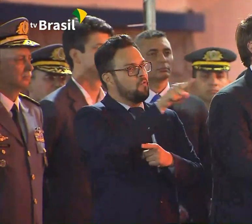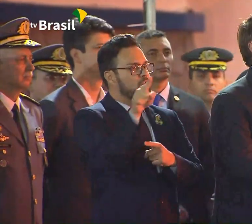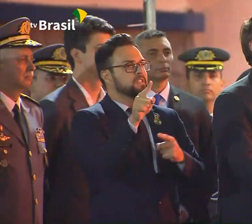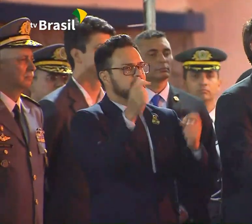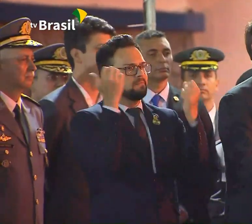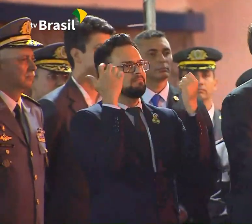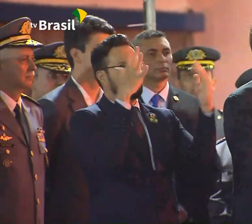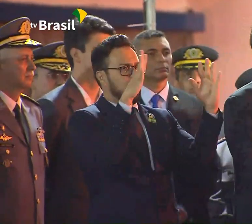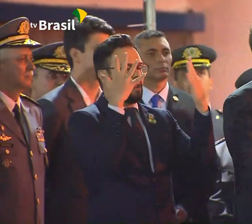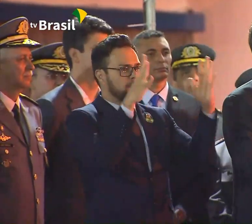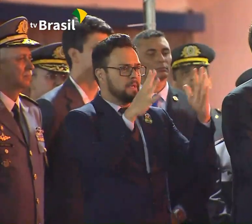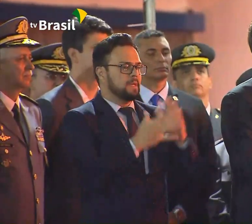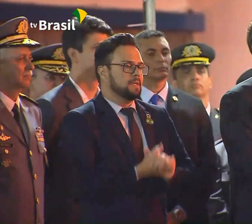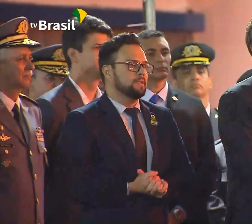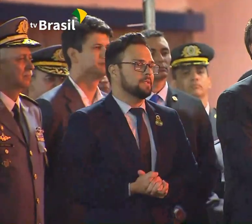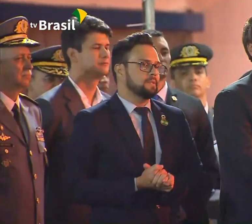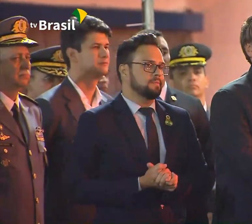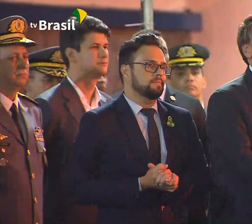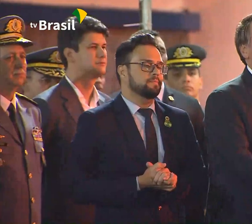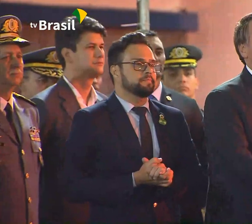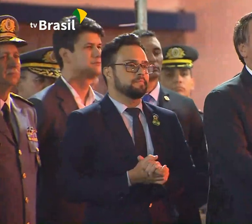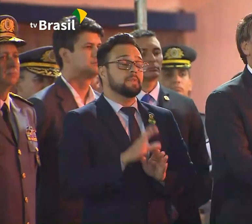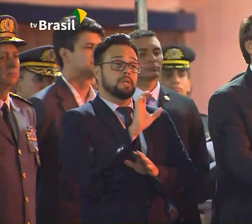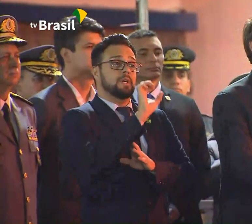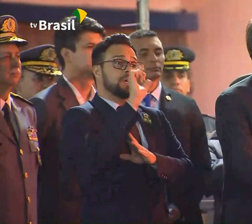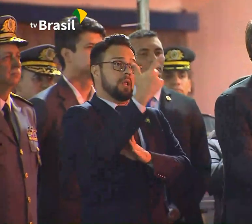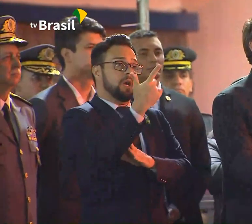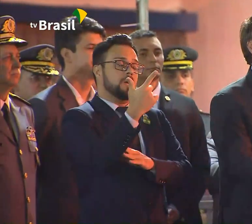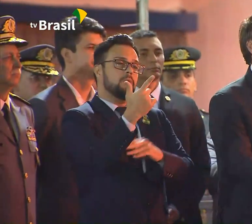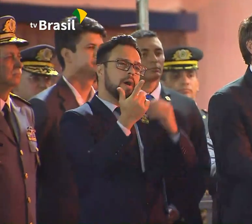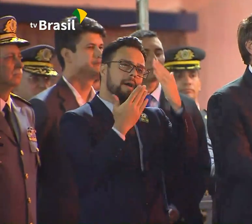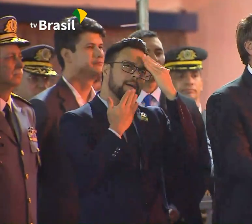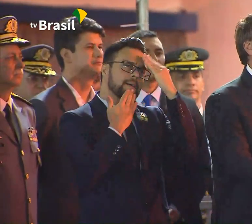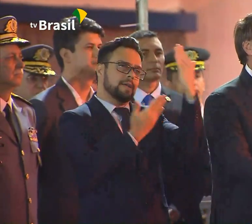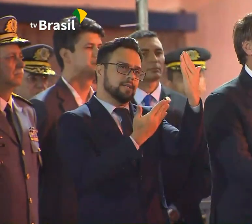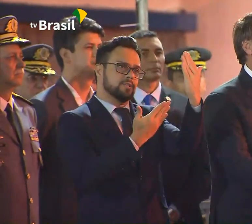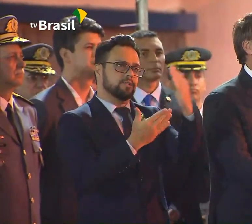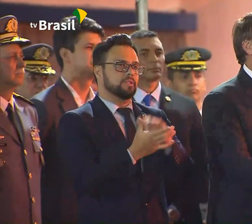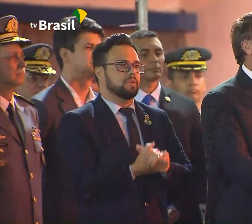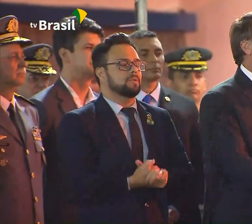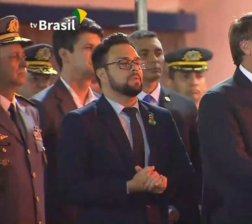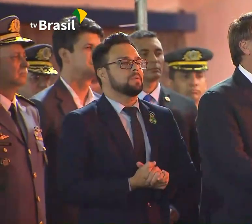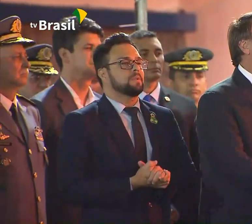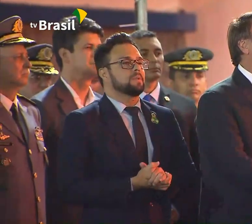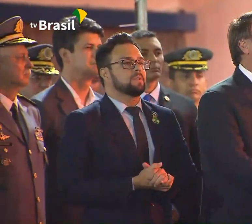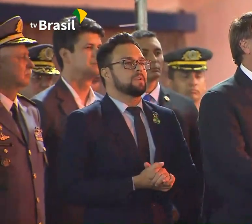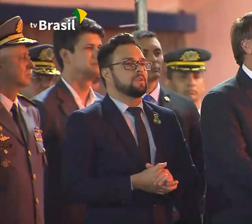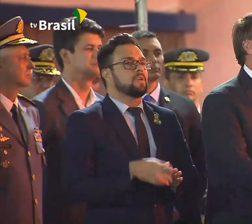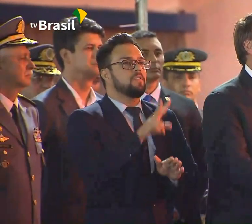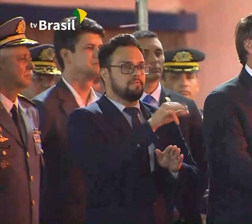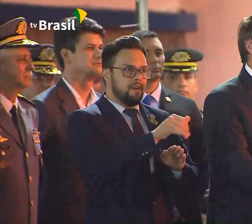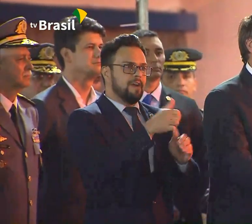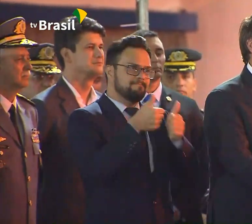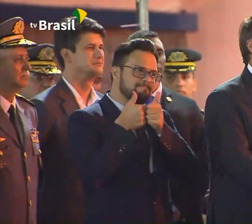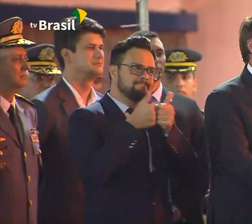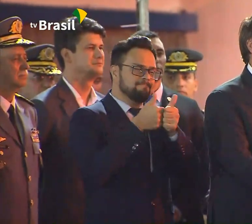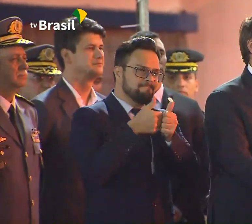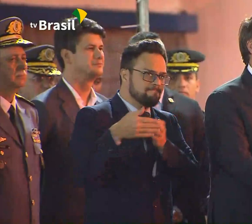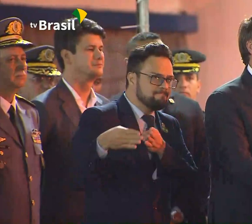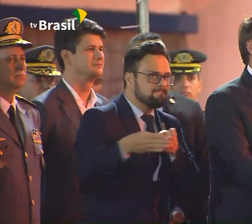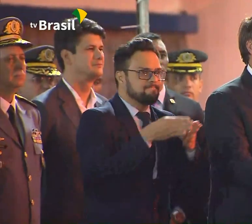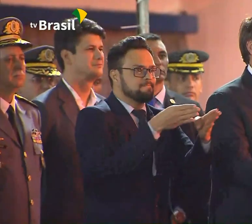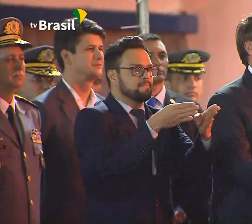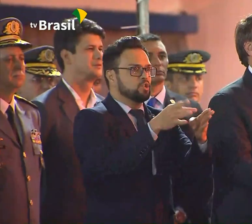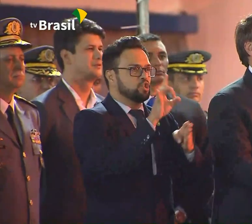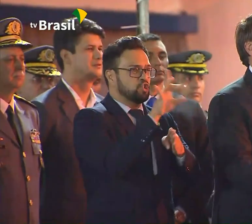parabéns. E, obviamente, a gratidão os fará acompanhar por toda a vida. Ninguém faz